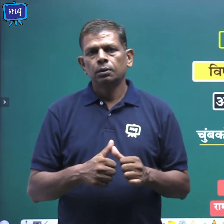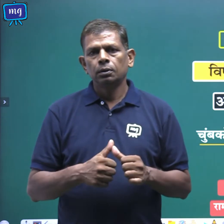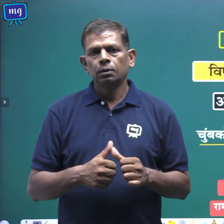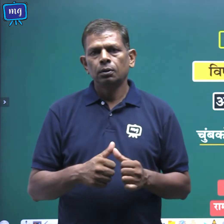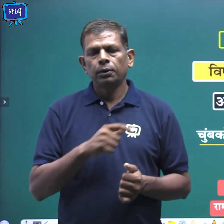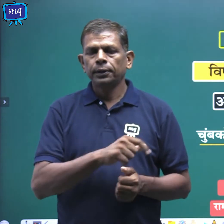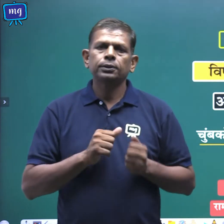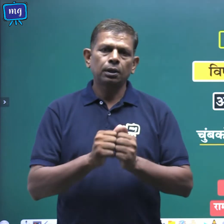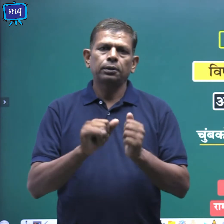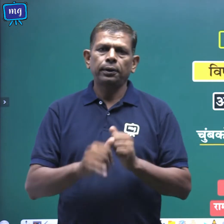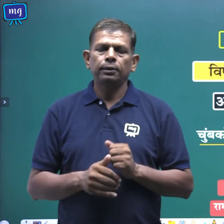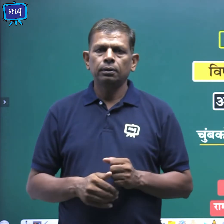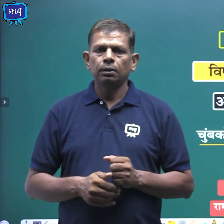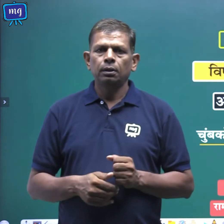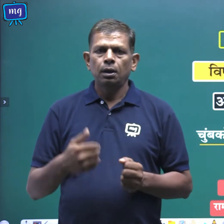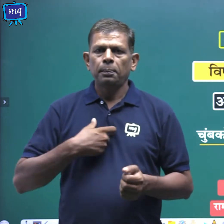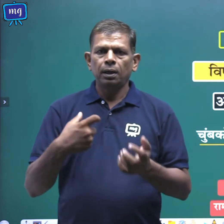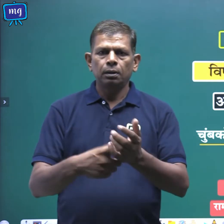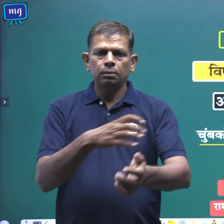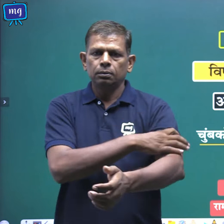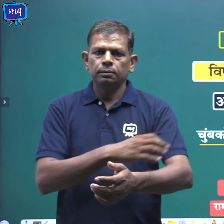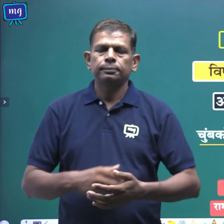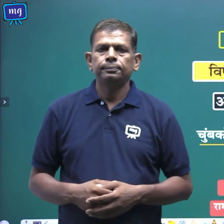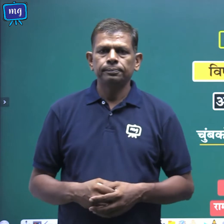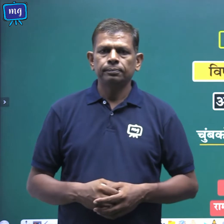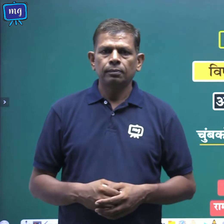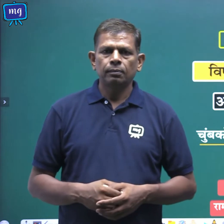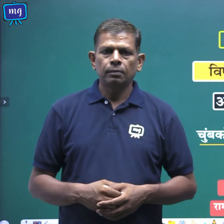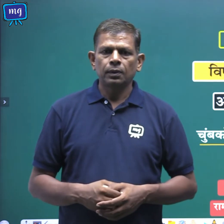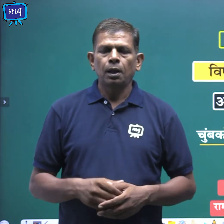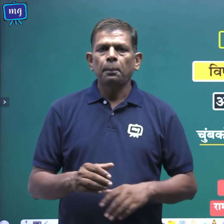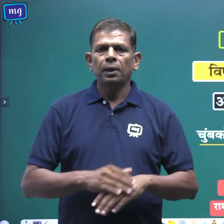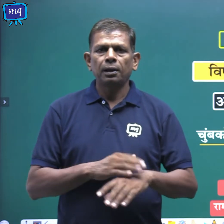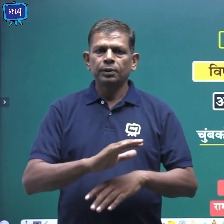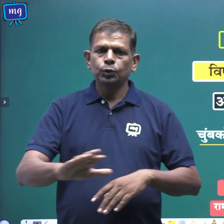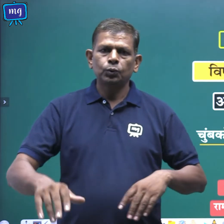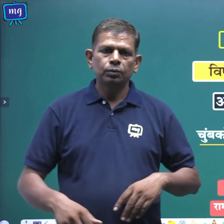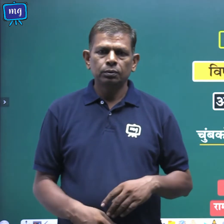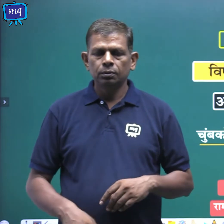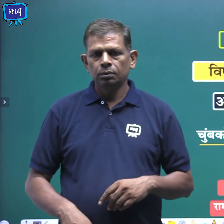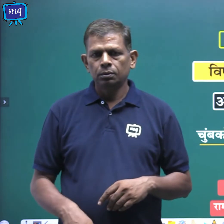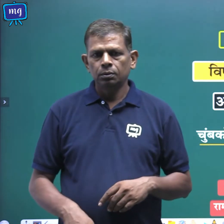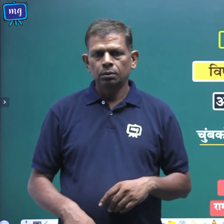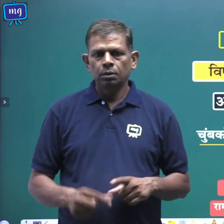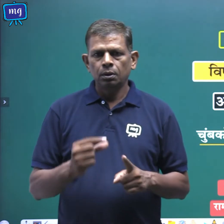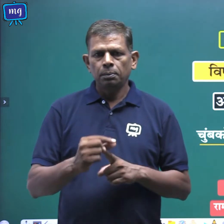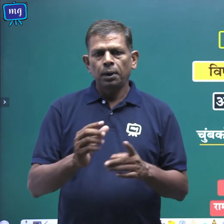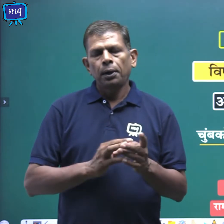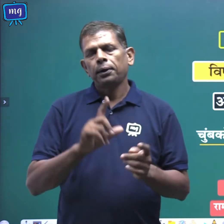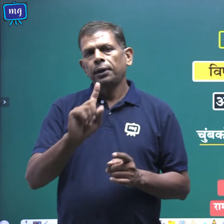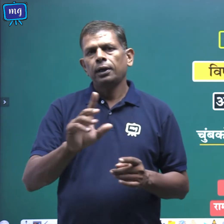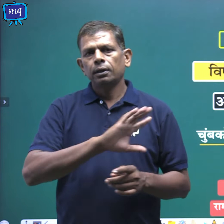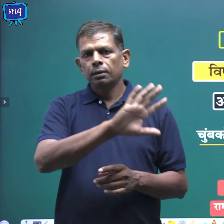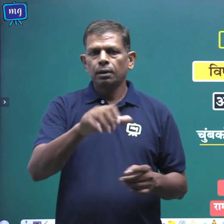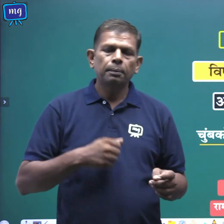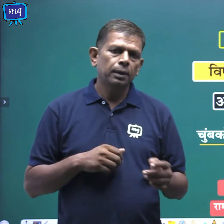और मेरे साथ हैं रामस्वरूप कुम्हार। प्यारे बच्चों, भाग 1 में हमने